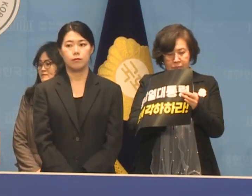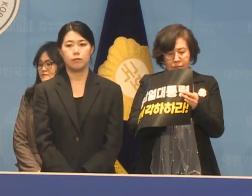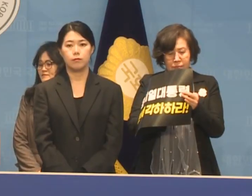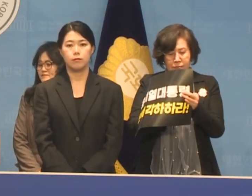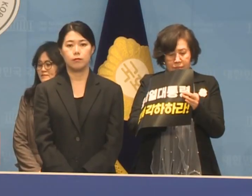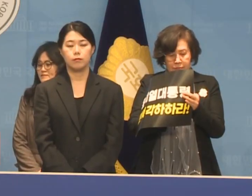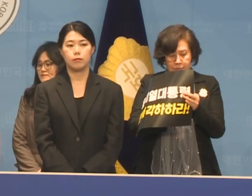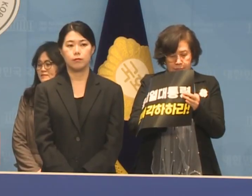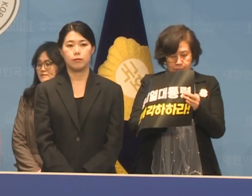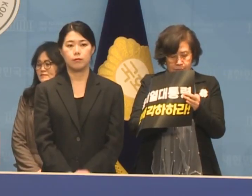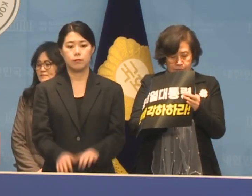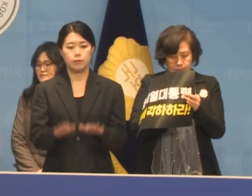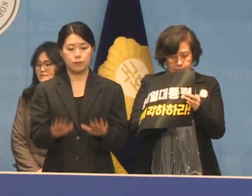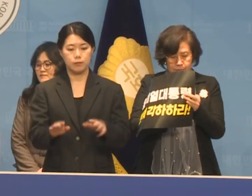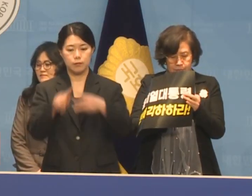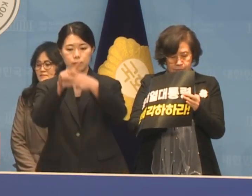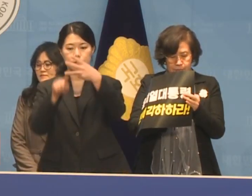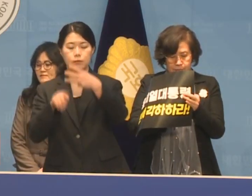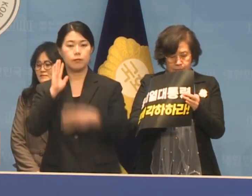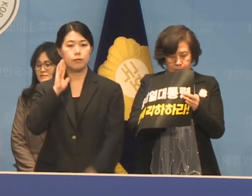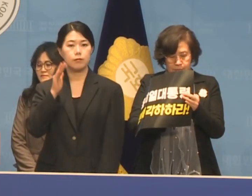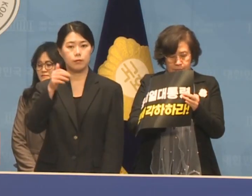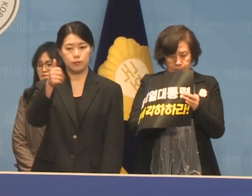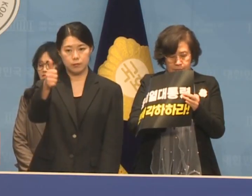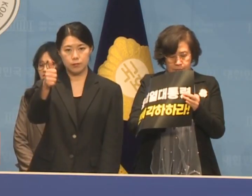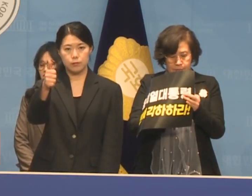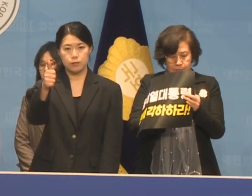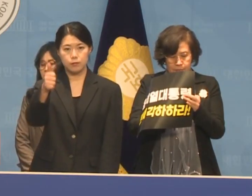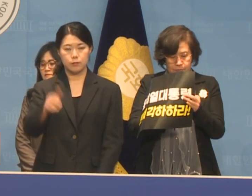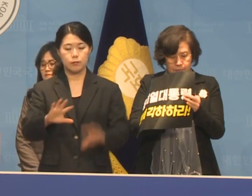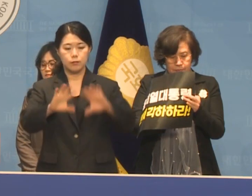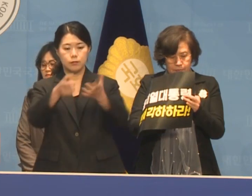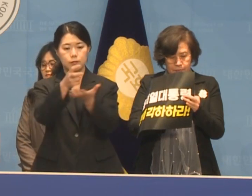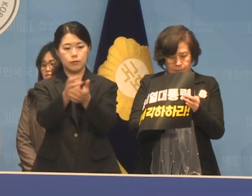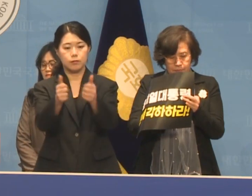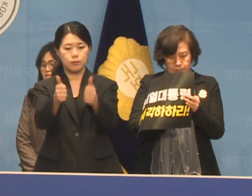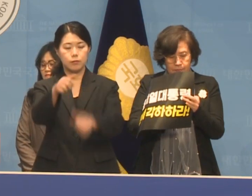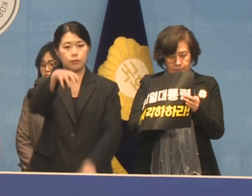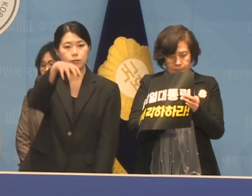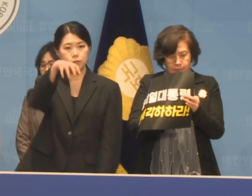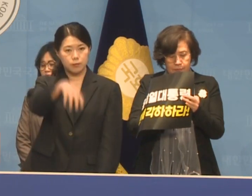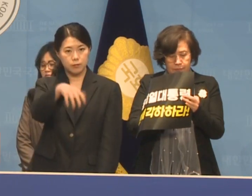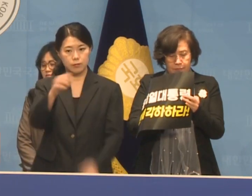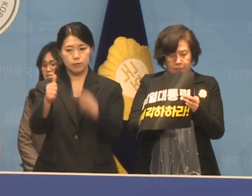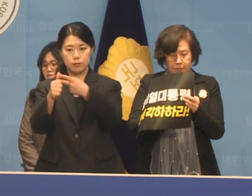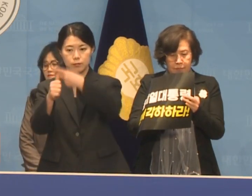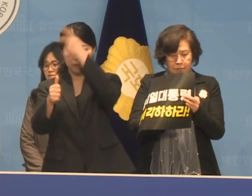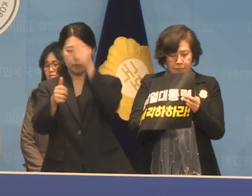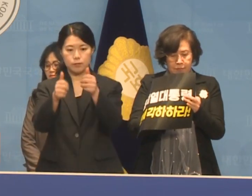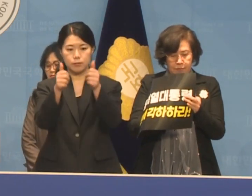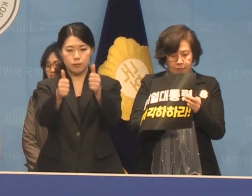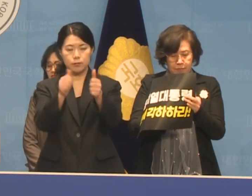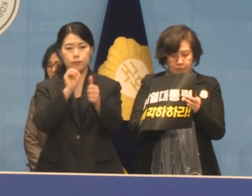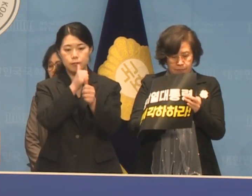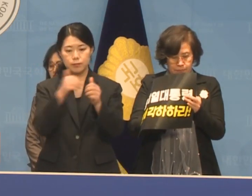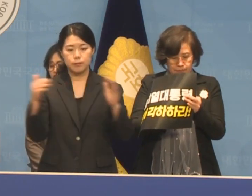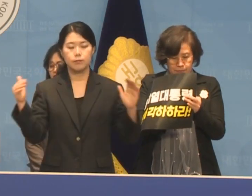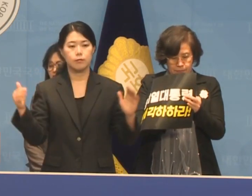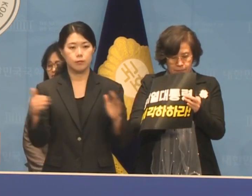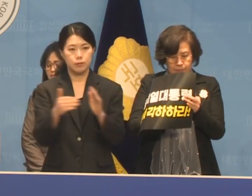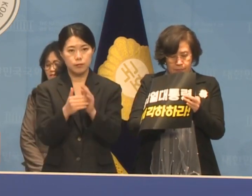지금 윤석열 대통령의 헌법재판소 탄핵심판 변론이 종결이